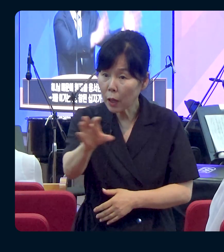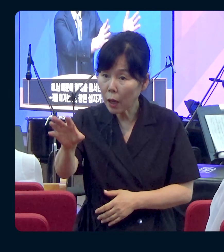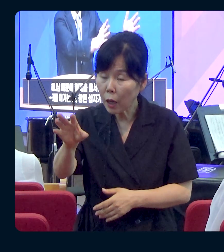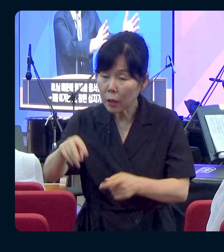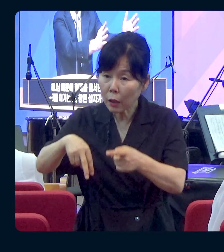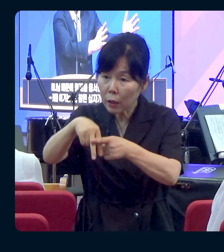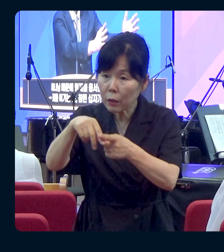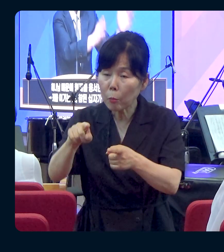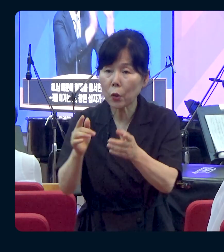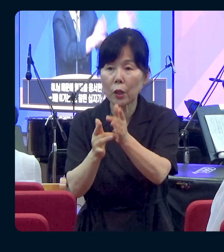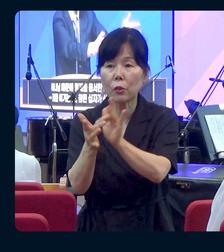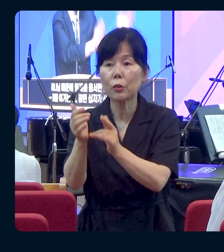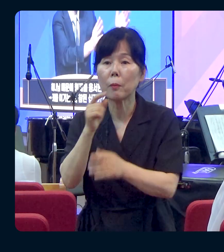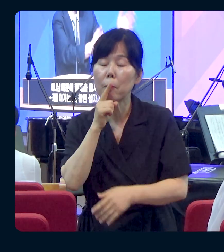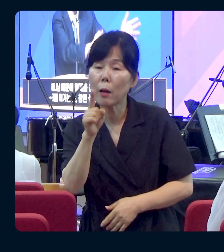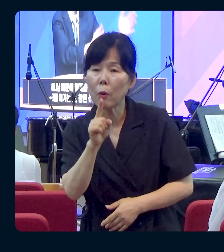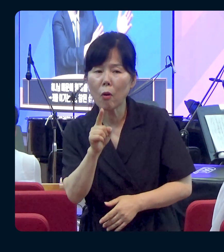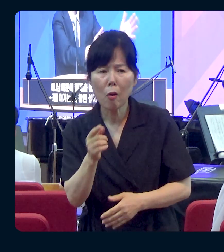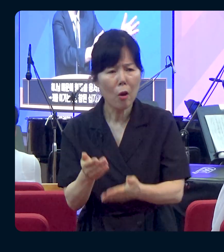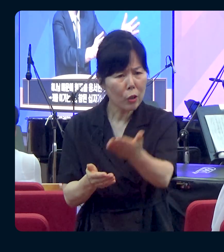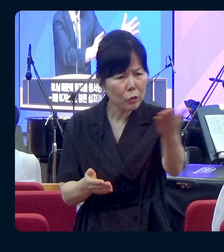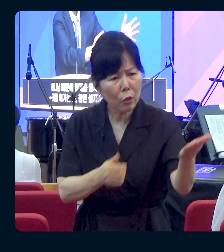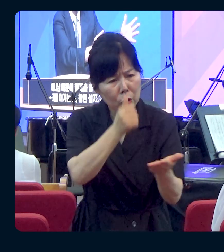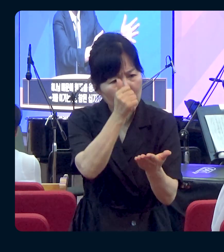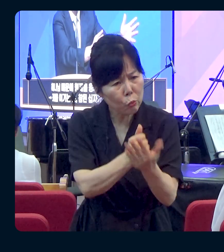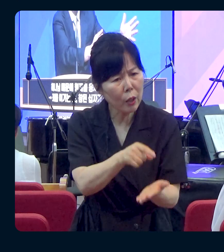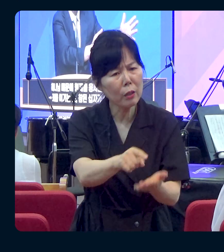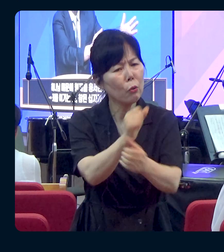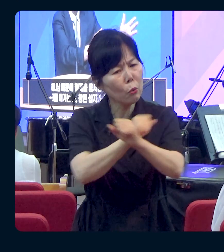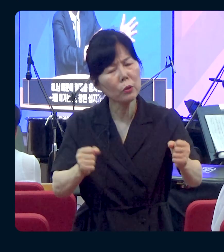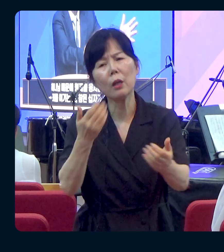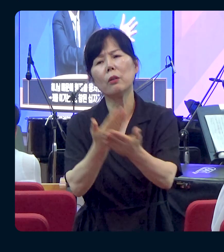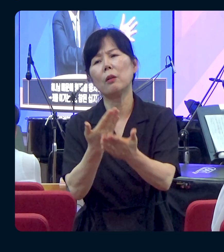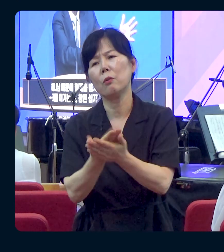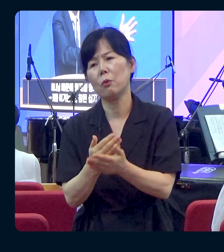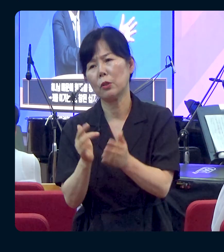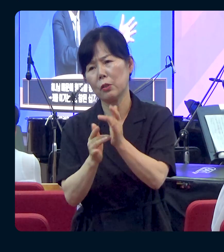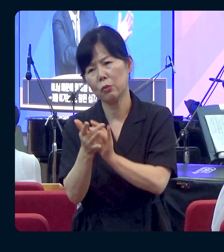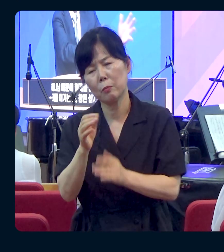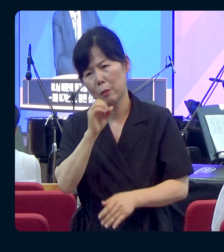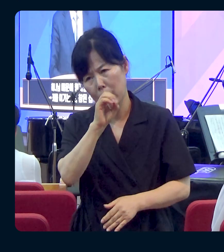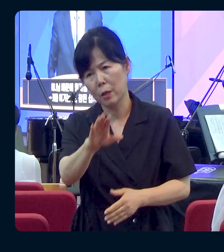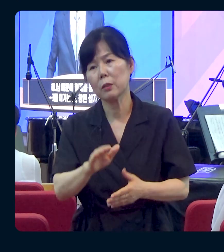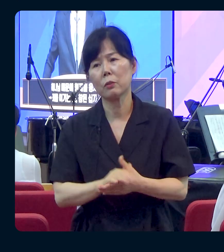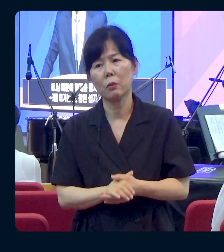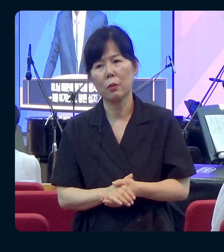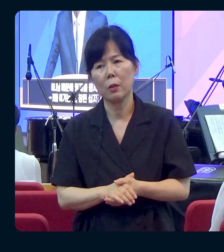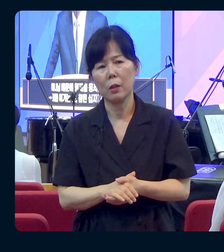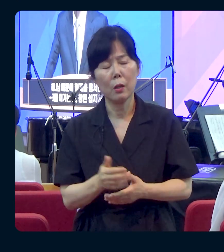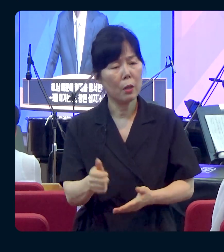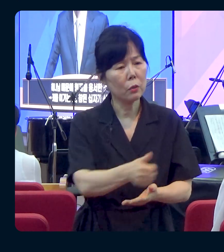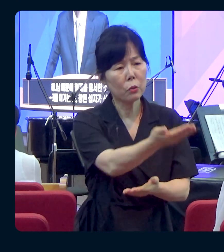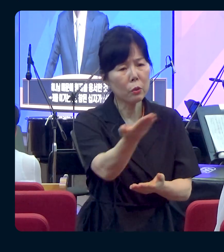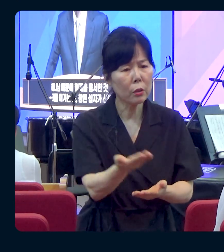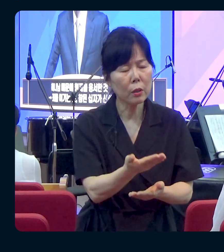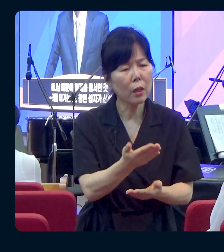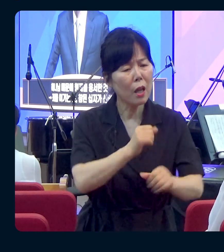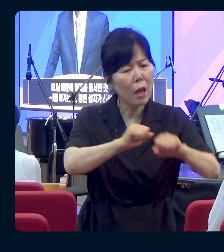여러분, 십자가가 뭡니까? 예수님께서 십자가에서 7마디 하신 것 중에 첫 마디가 뭐예요? 저들의 죄를 사하여 주옵소서.